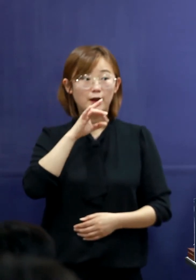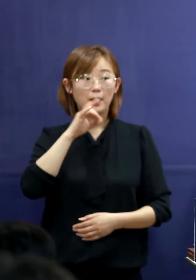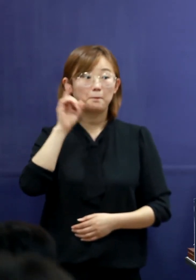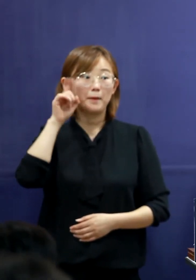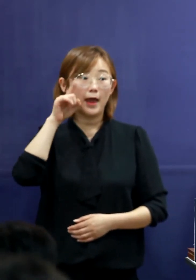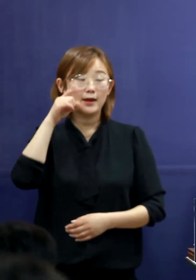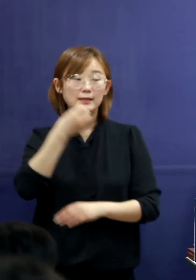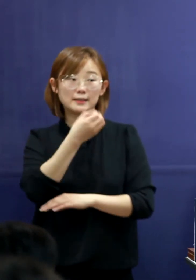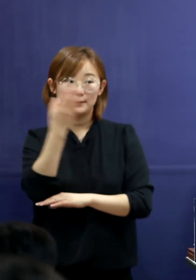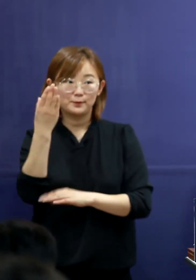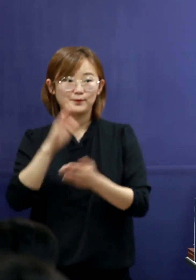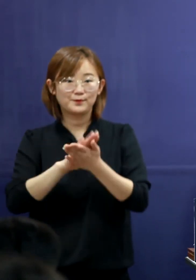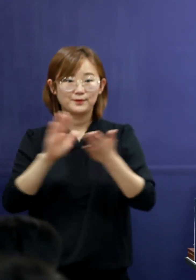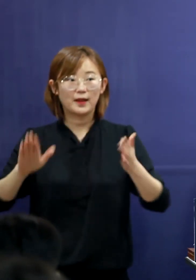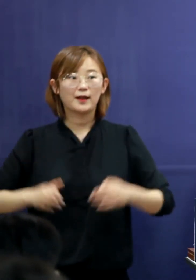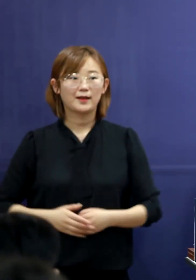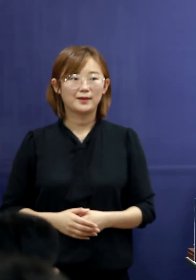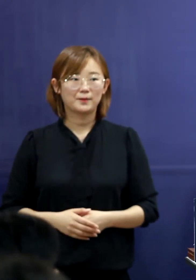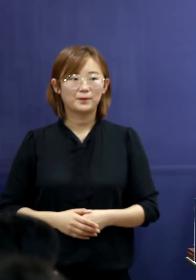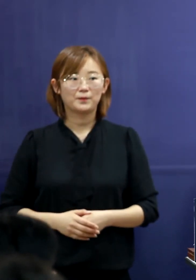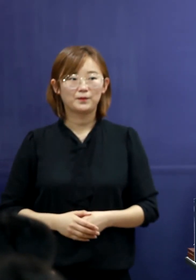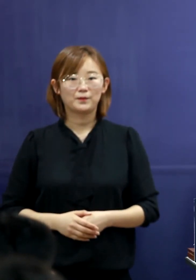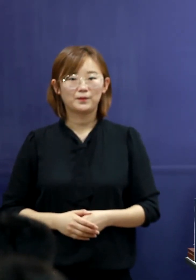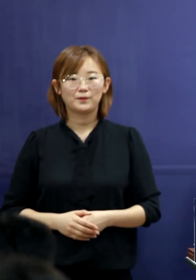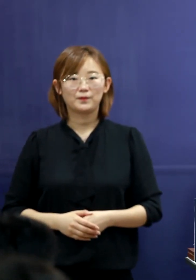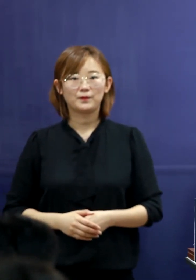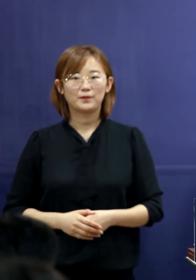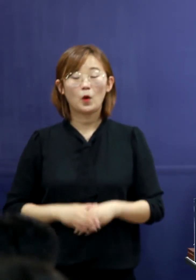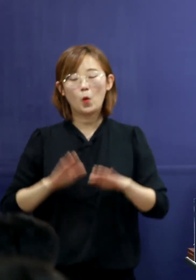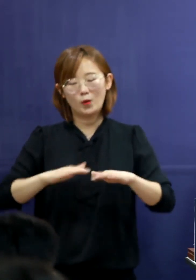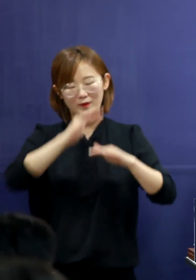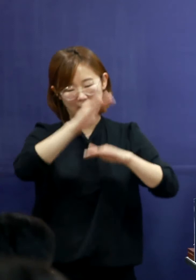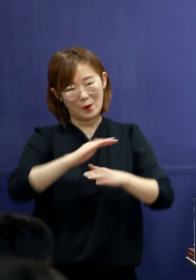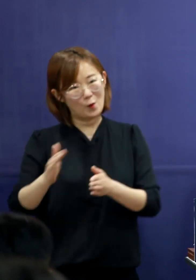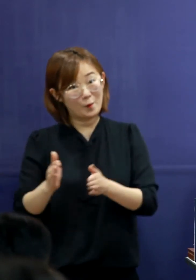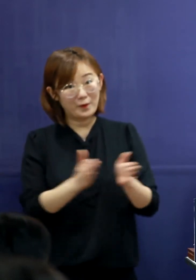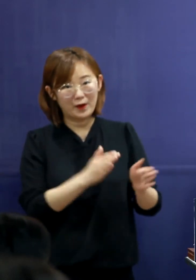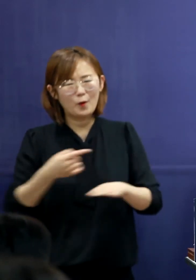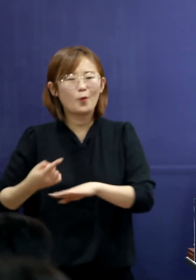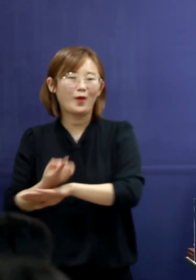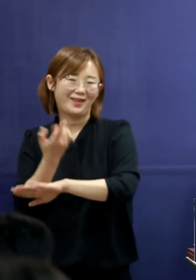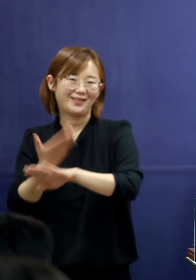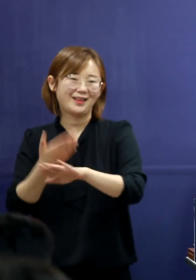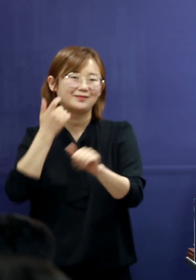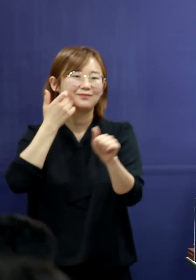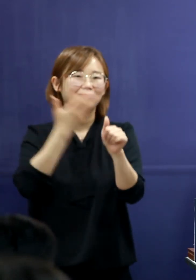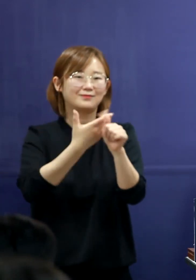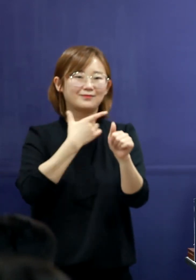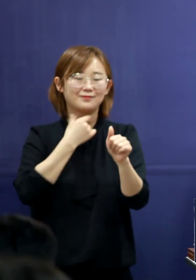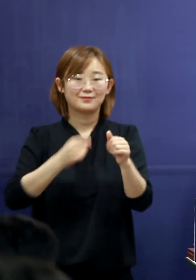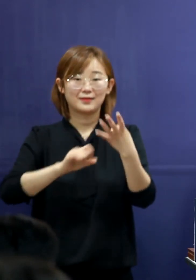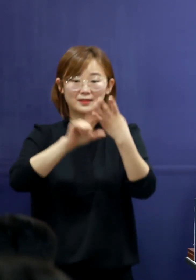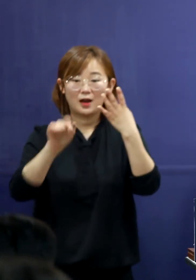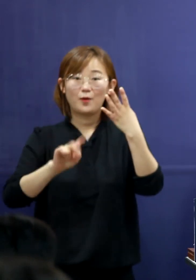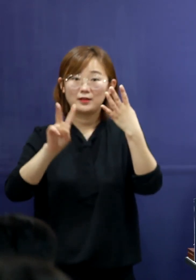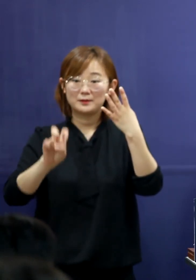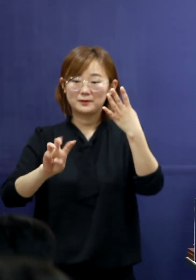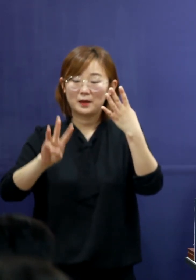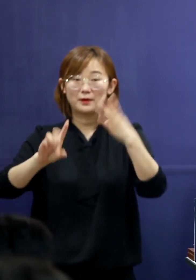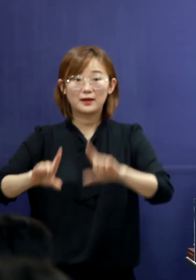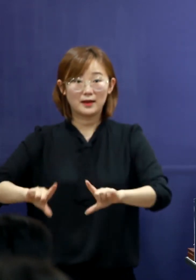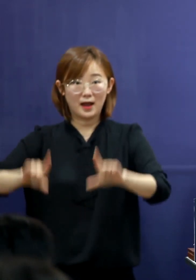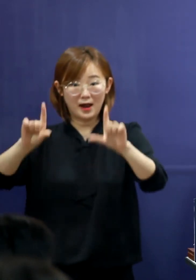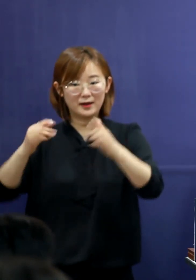오늘 그 내용하고는 좀 다른 것을 좀 질의 좀 하려고 하는데 4월 23일 날 개발행위